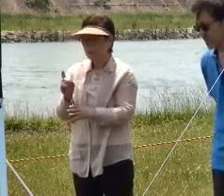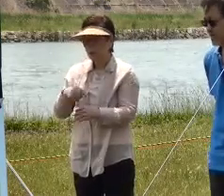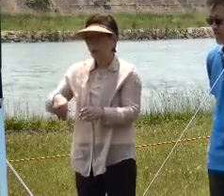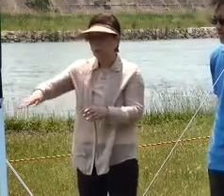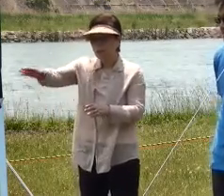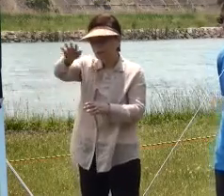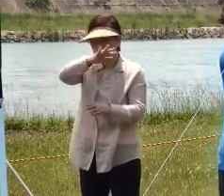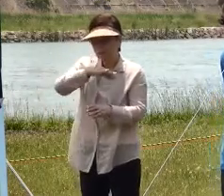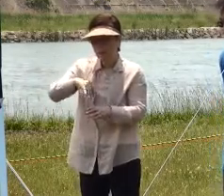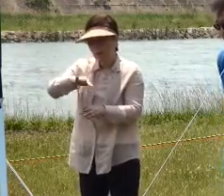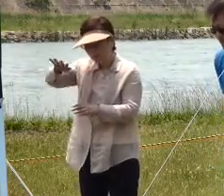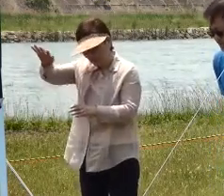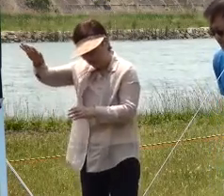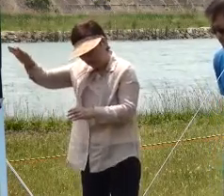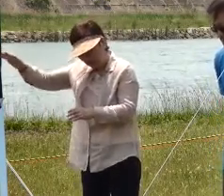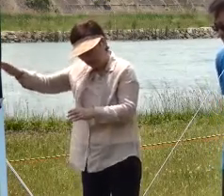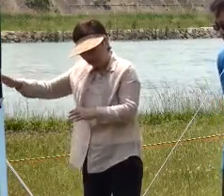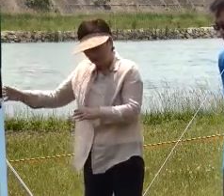私たちは皆